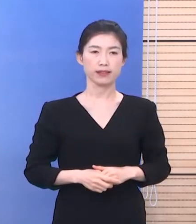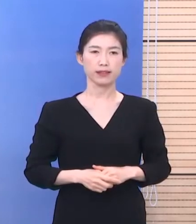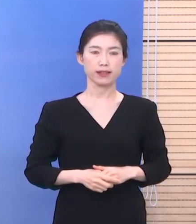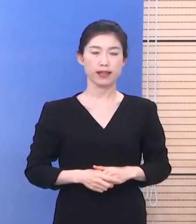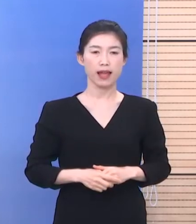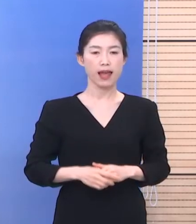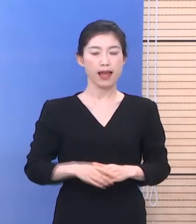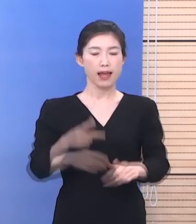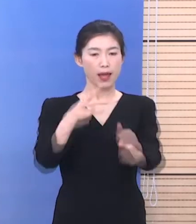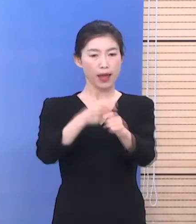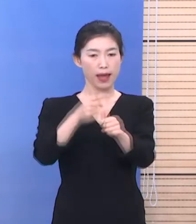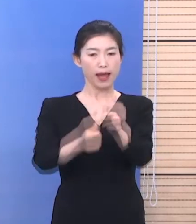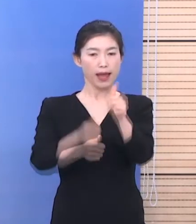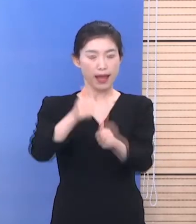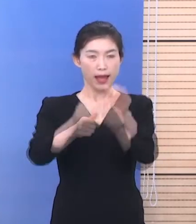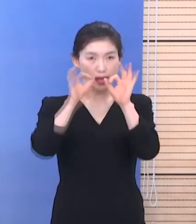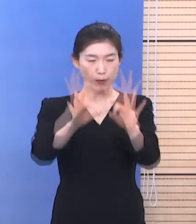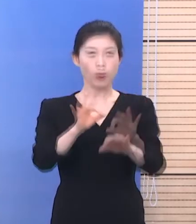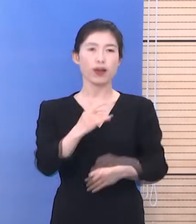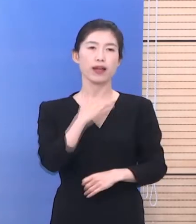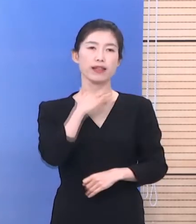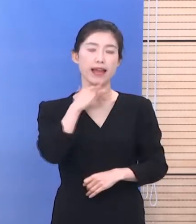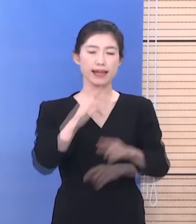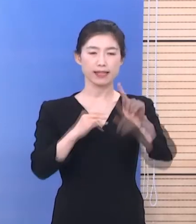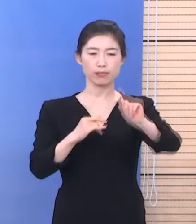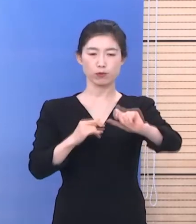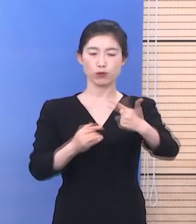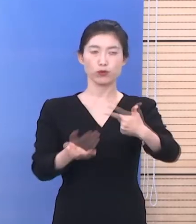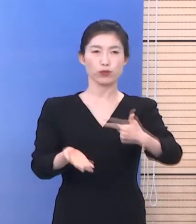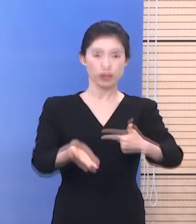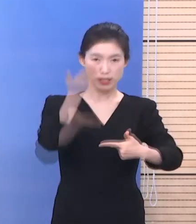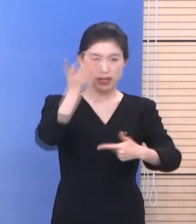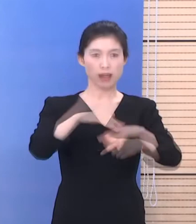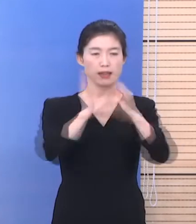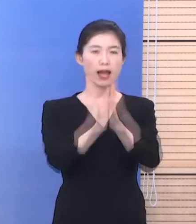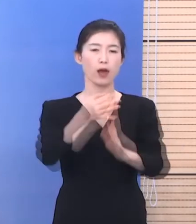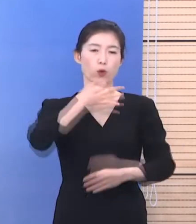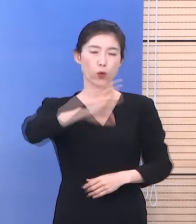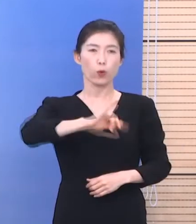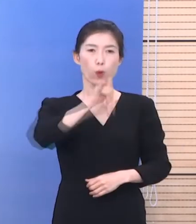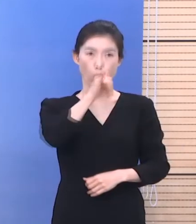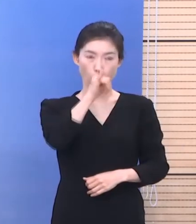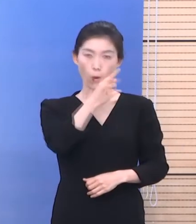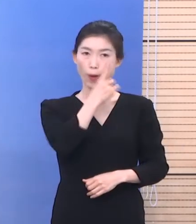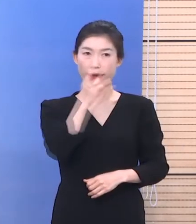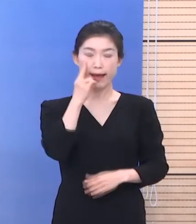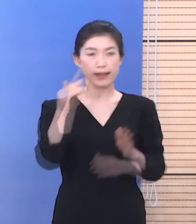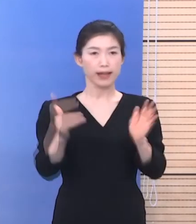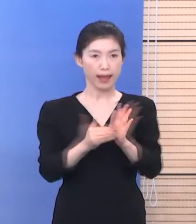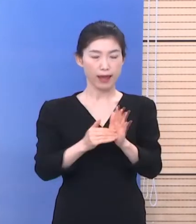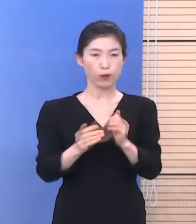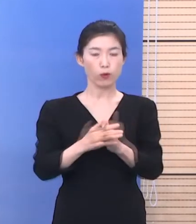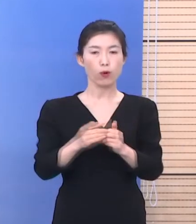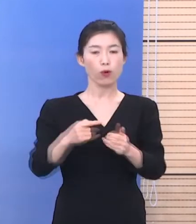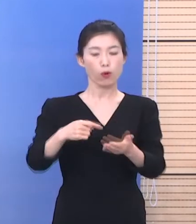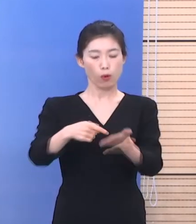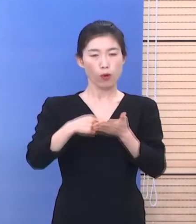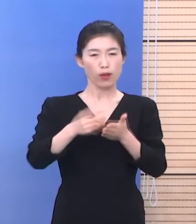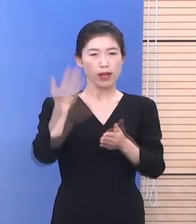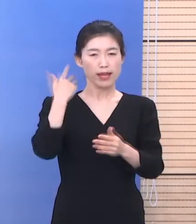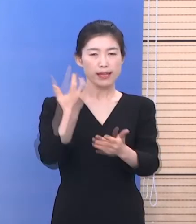임상시험을 통해 만 16세 이상에서 예방 효과를 입증하였으므로 신청된 효능 효과와